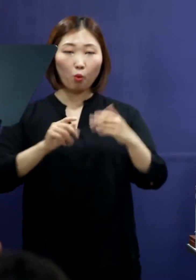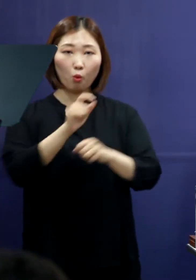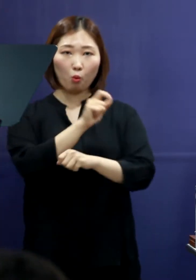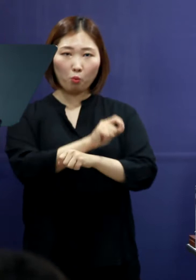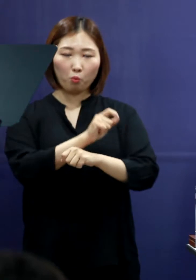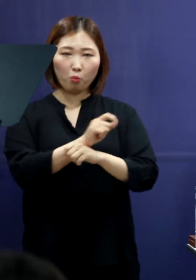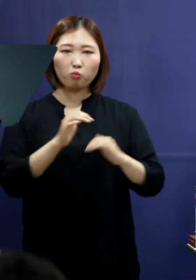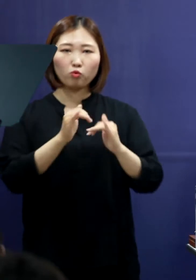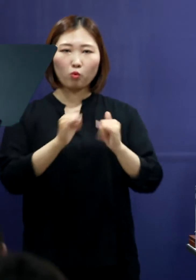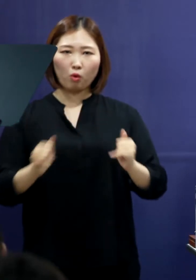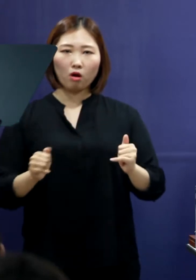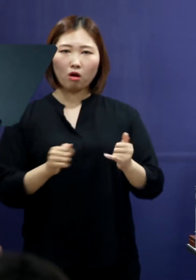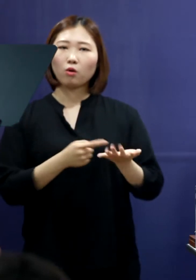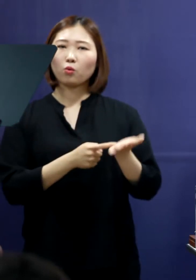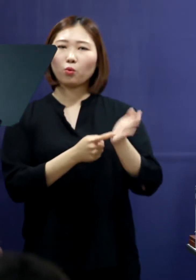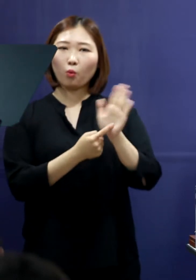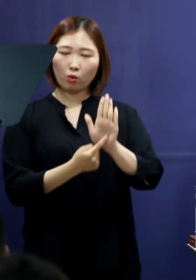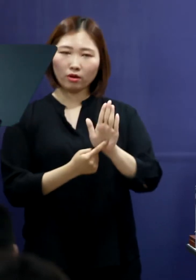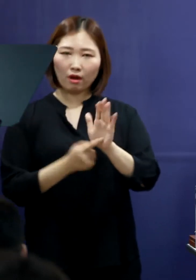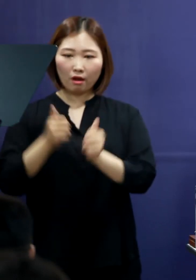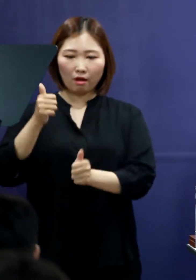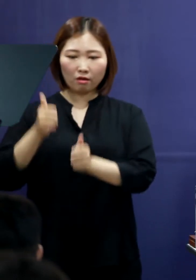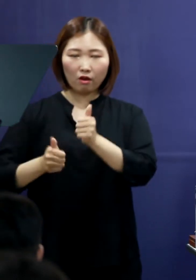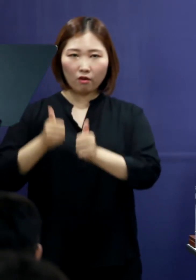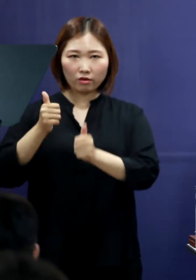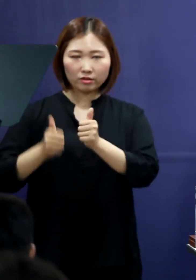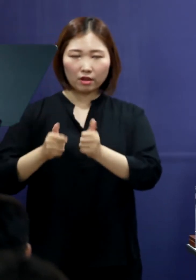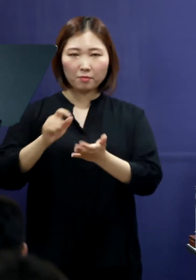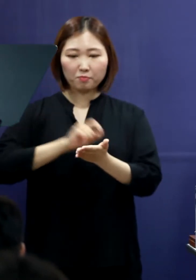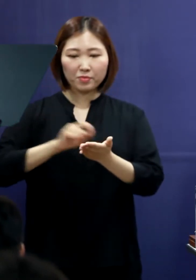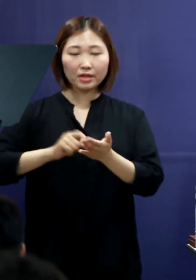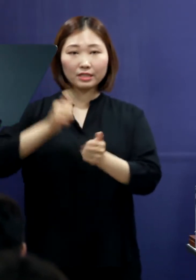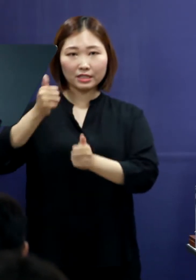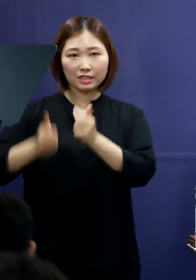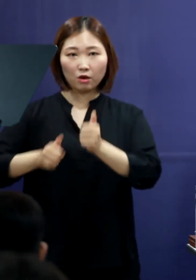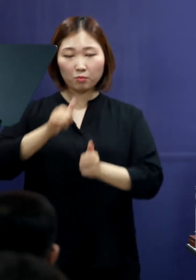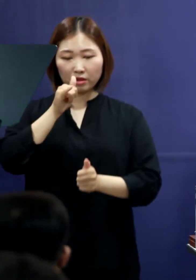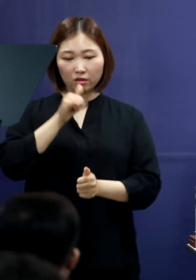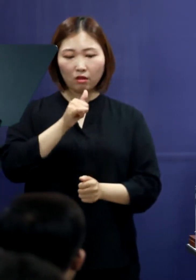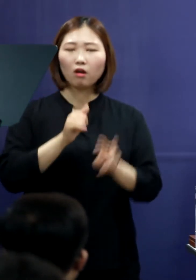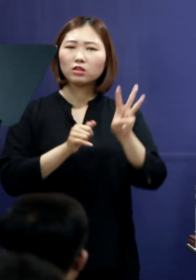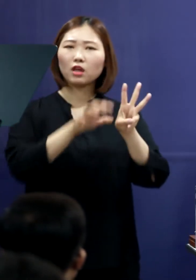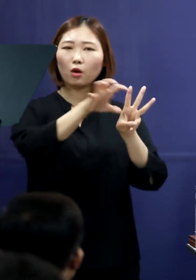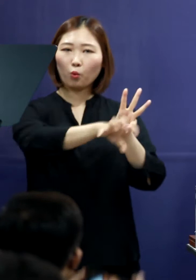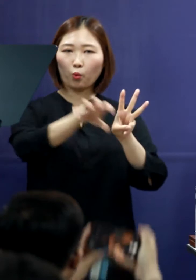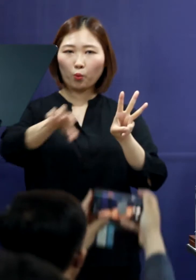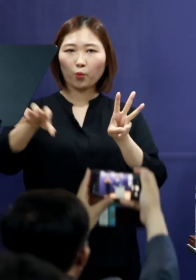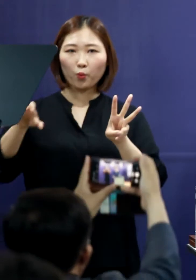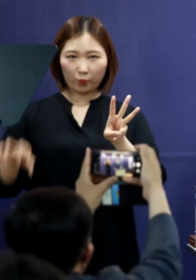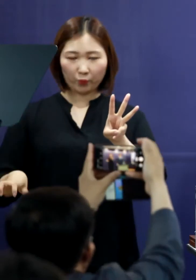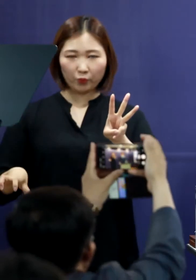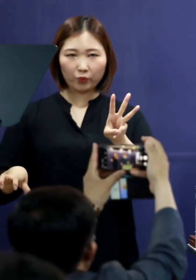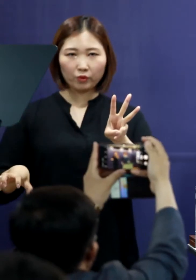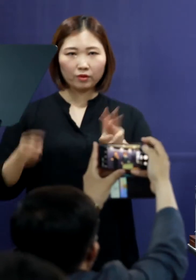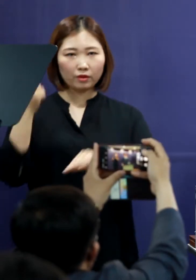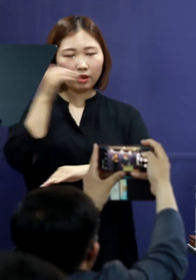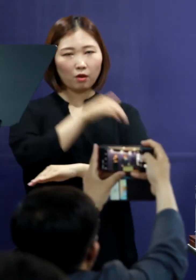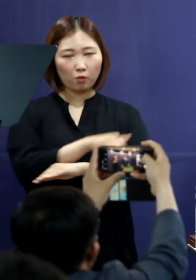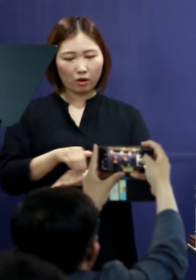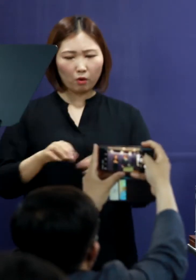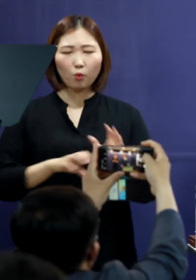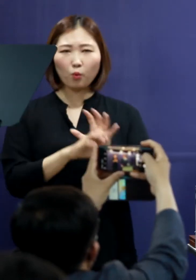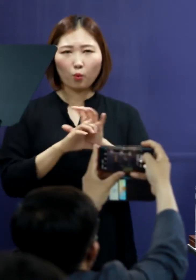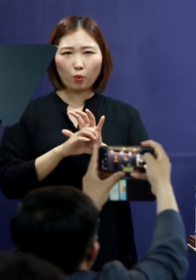공개경쟁 필기시험을 관내 3개 시험장에서 실시할 예정으로 있습니다. 코로나19를